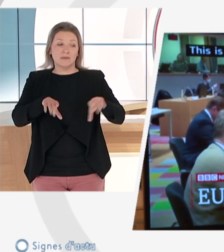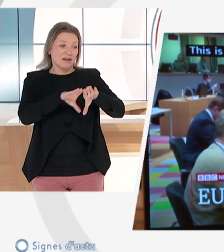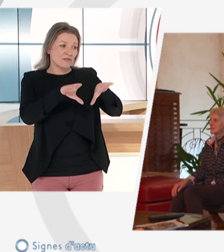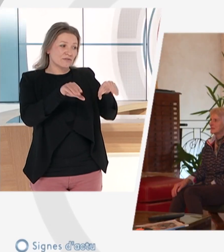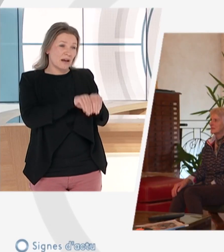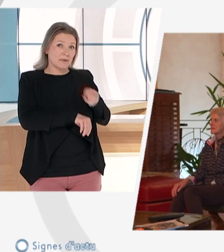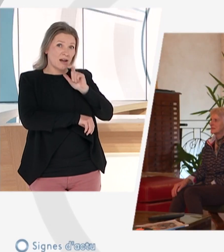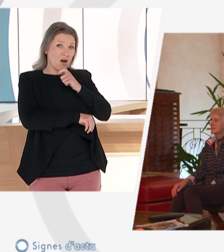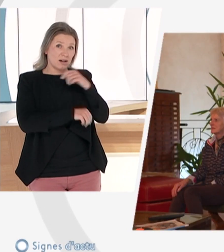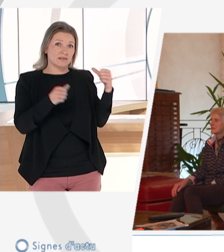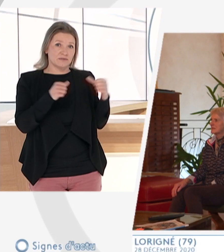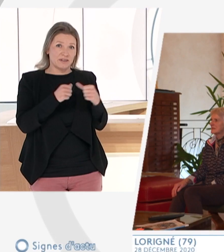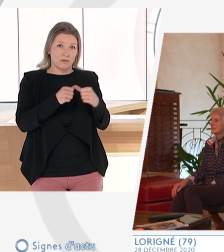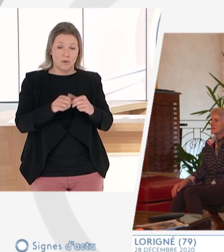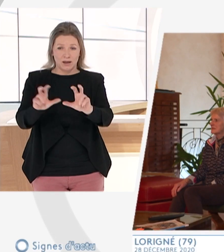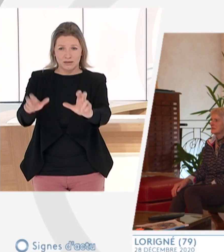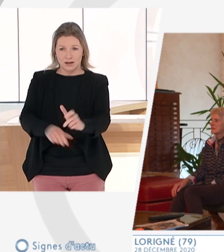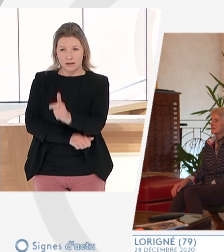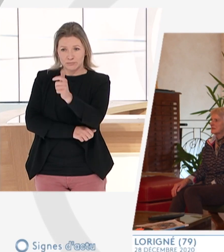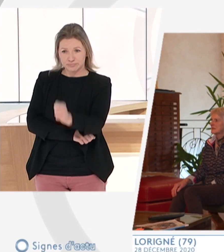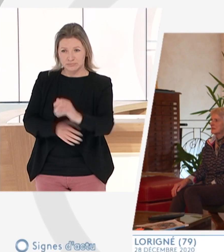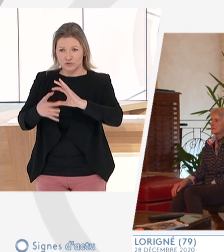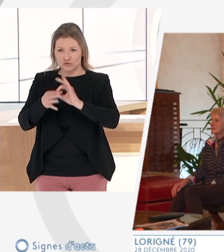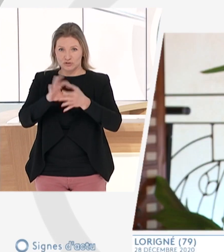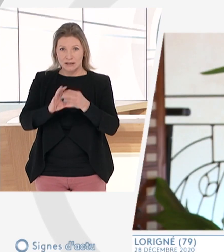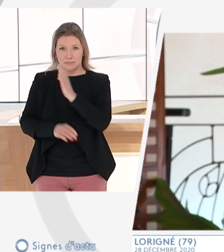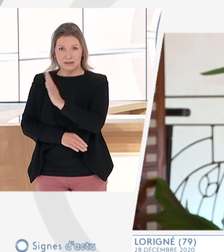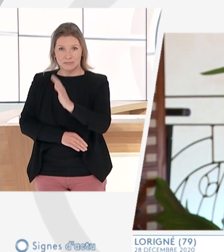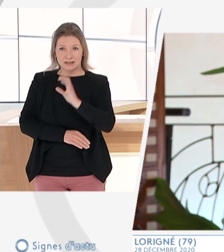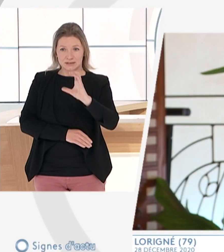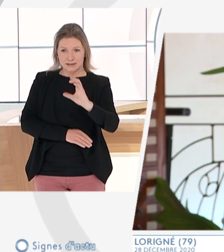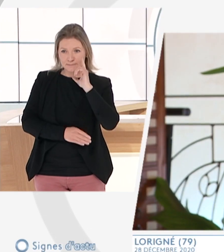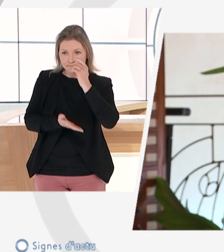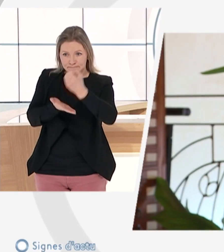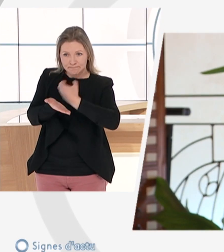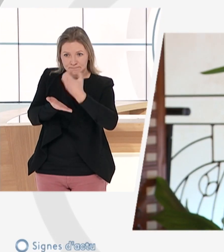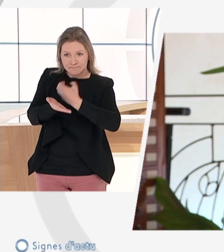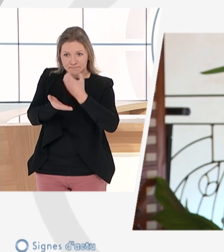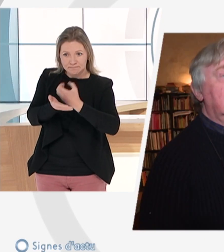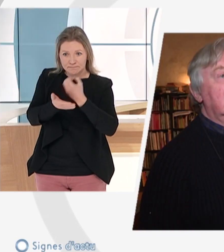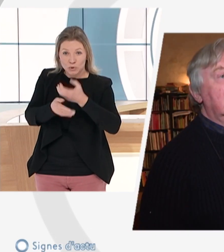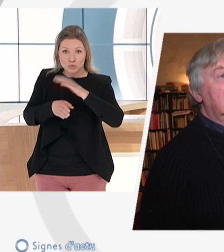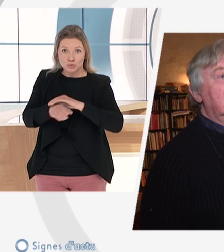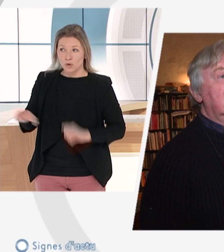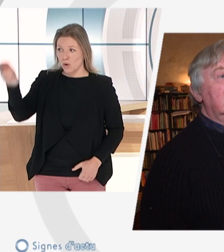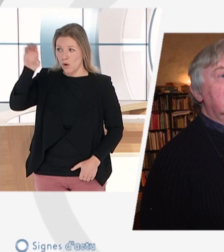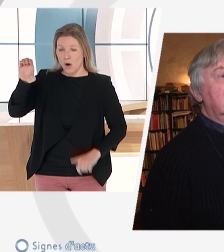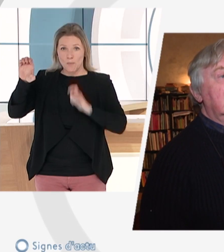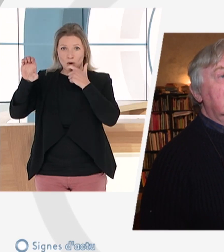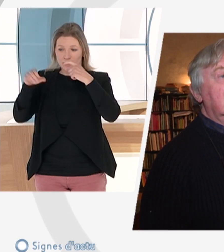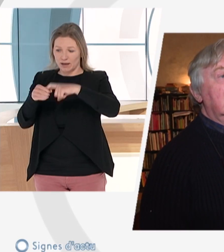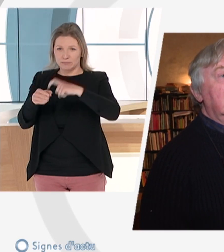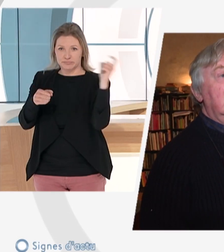Tous les soirs, le même rituel. La télé branchée sur la BBC. La famille Holding commente les dernières avancées du